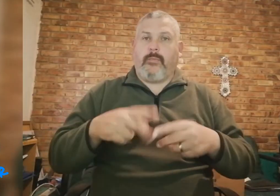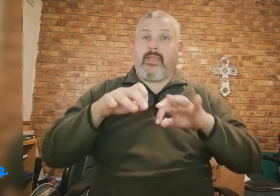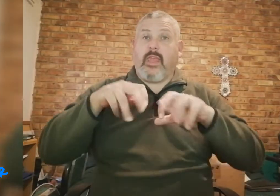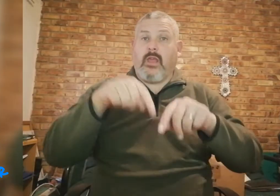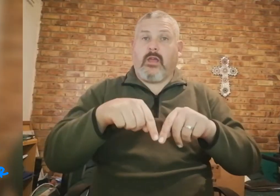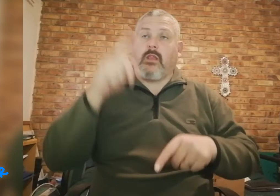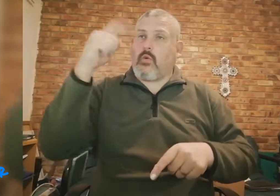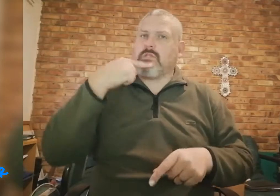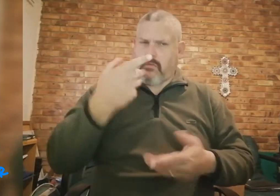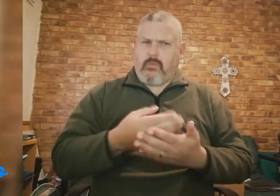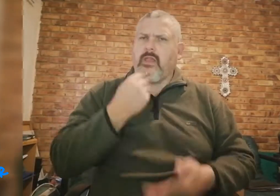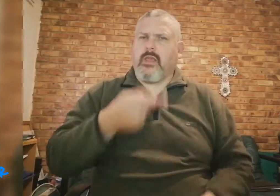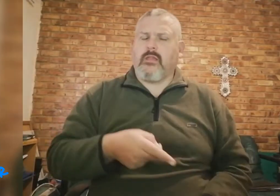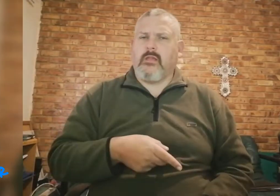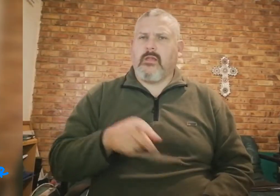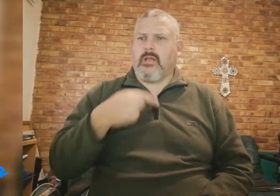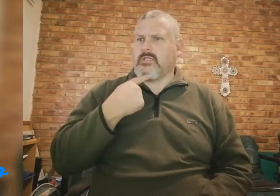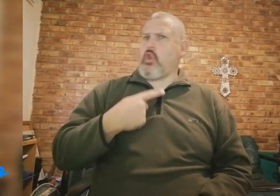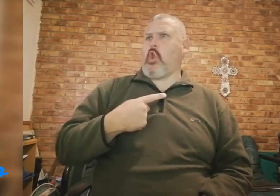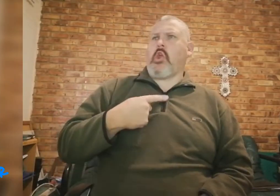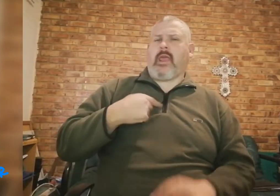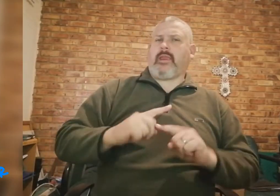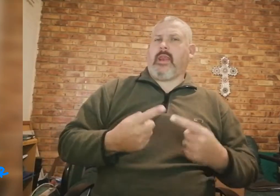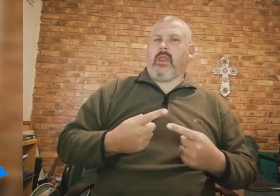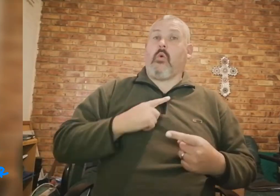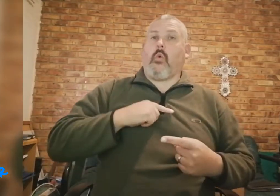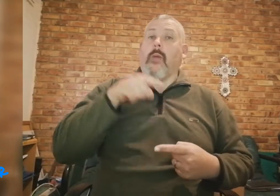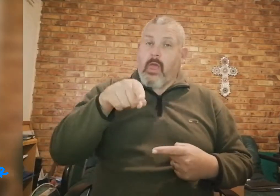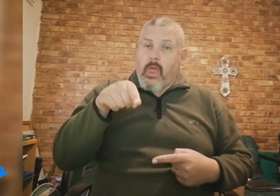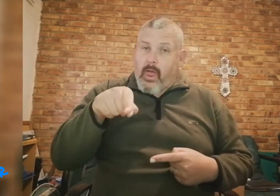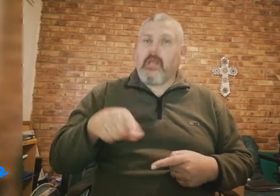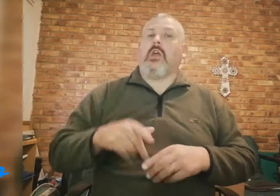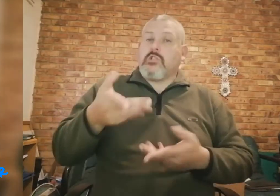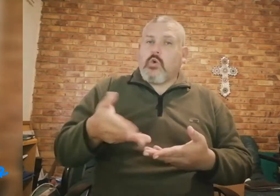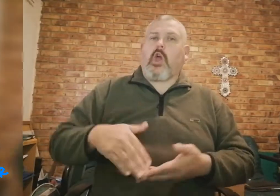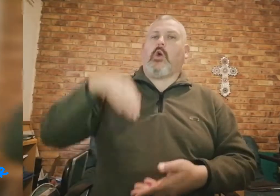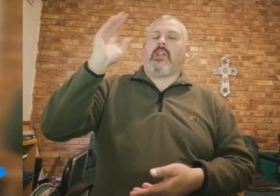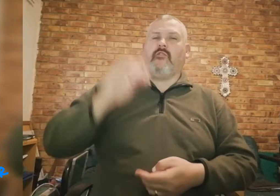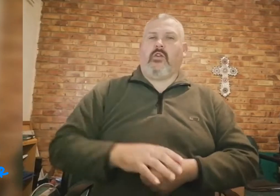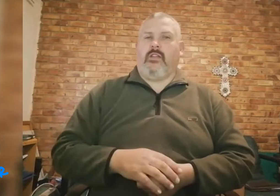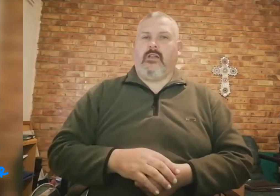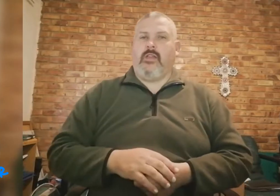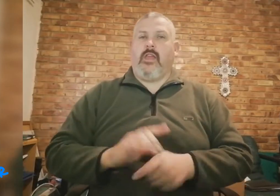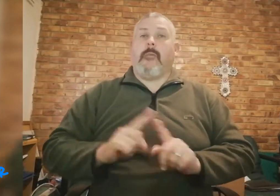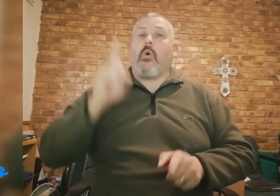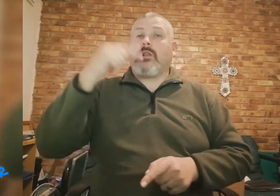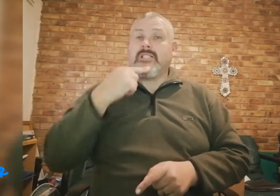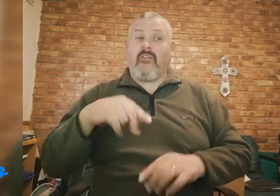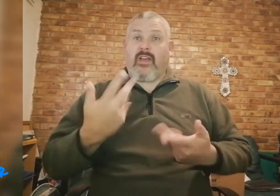met die God sê mag eet, en sê nee, ek kan nie, kom, hy is so groot geword. Maar God sê, wat